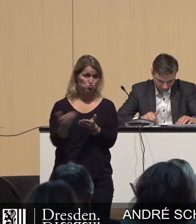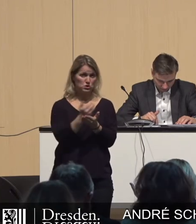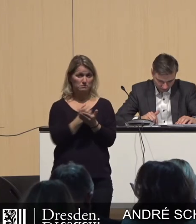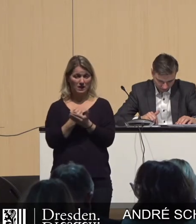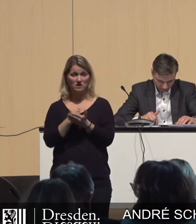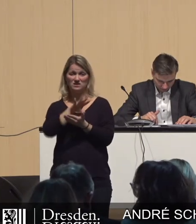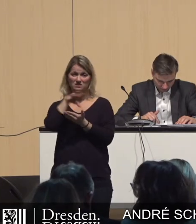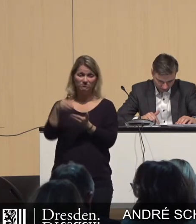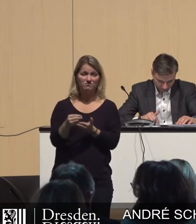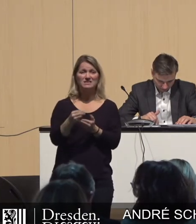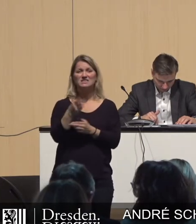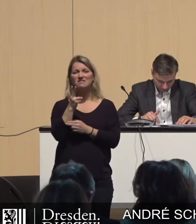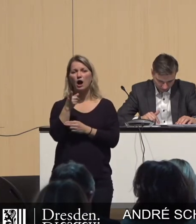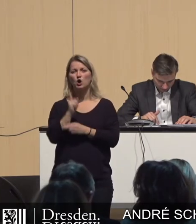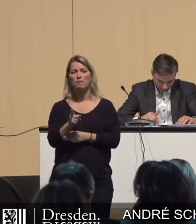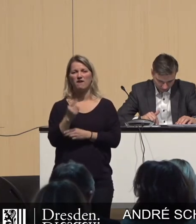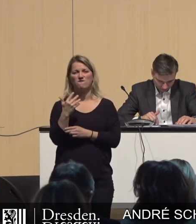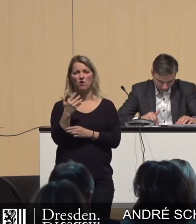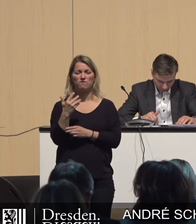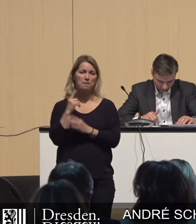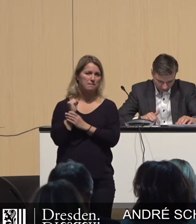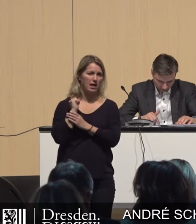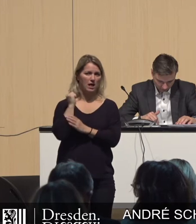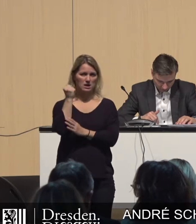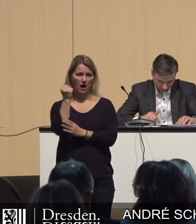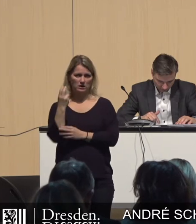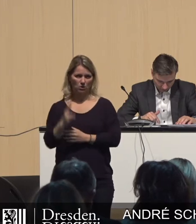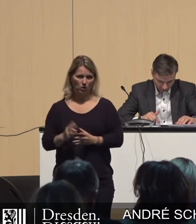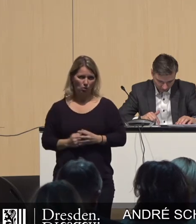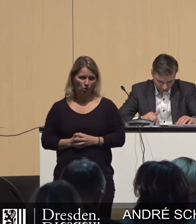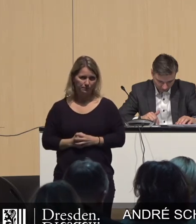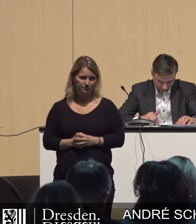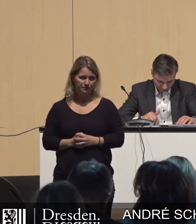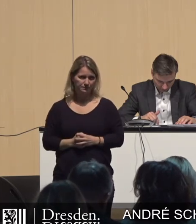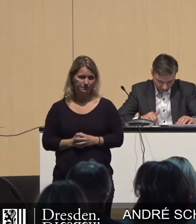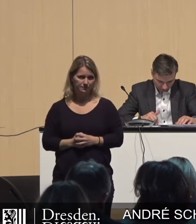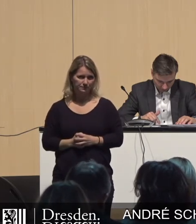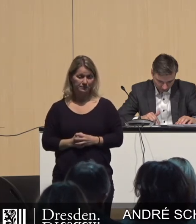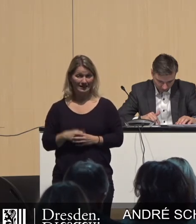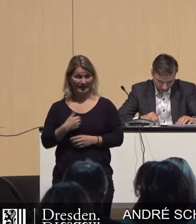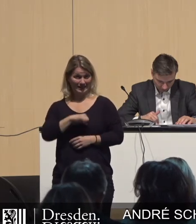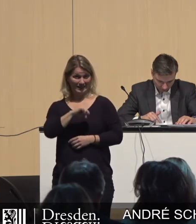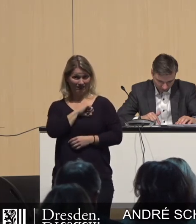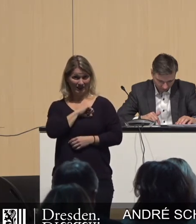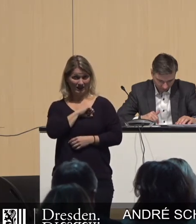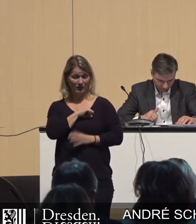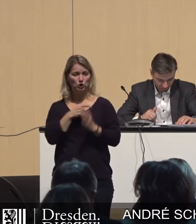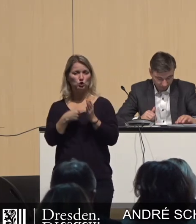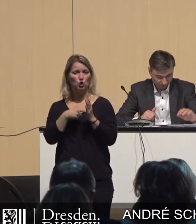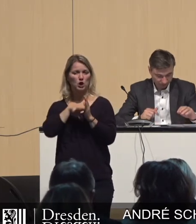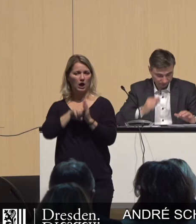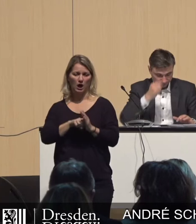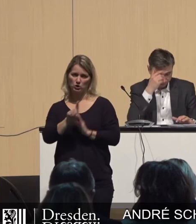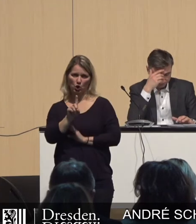Höhe von 2,5 Milliarden Euro und einen Gewinn vor Steuern in